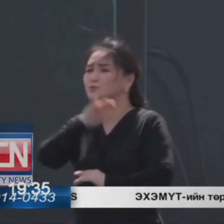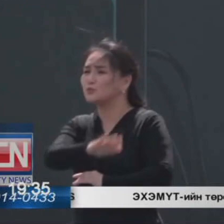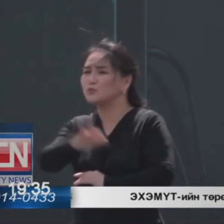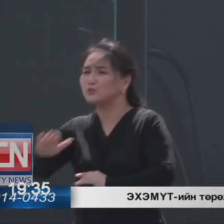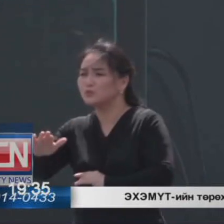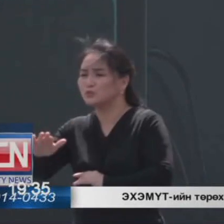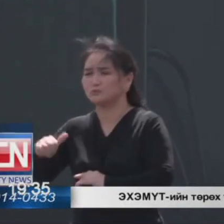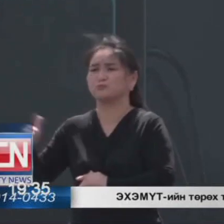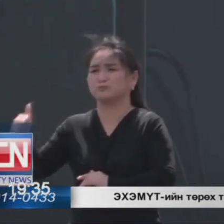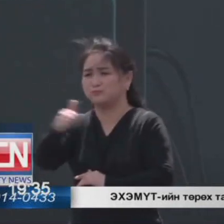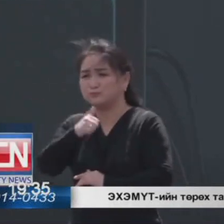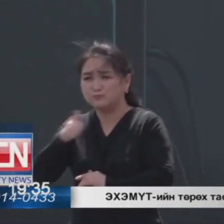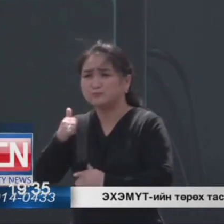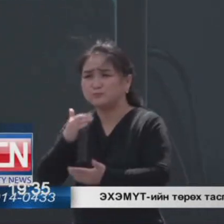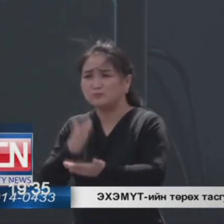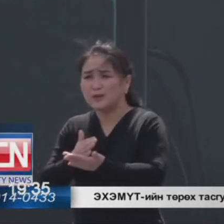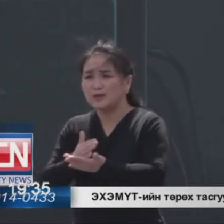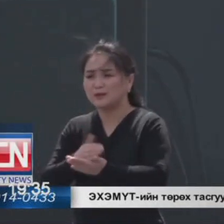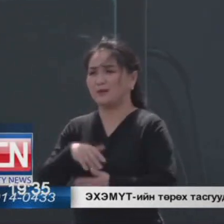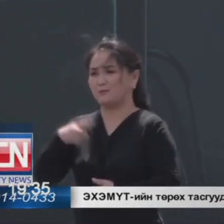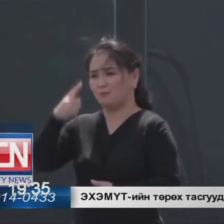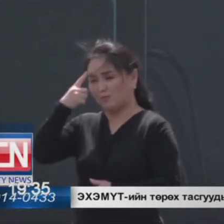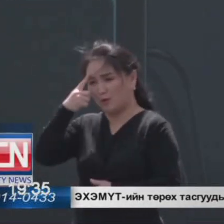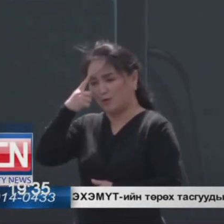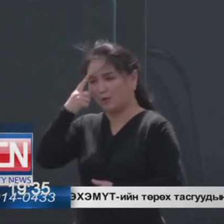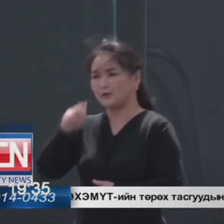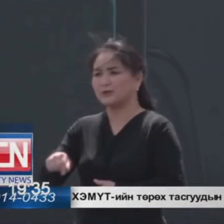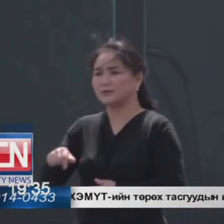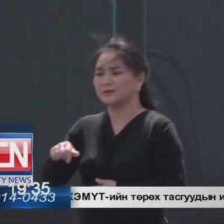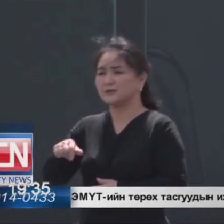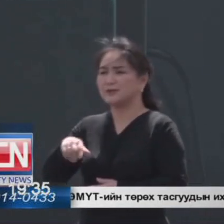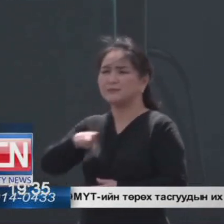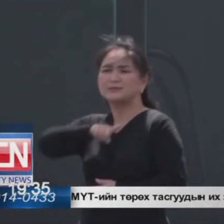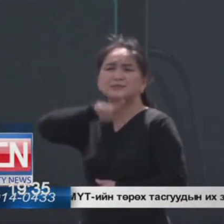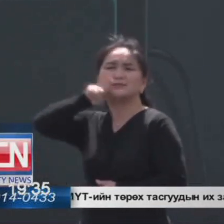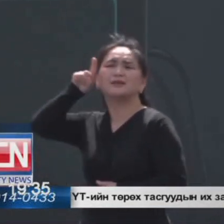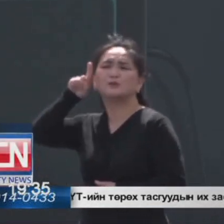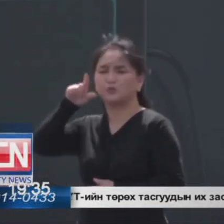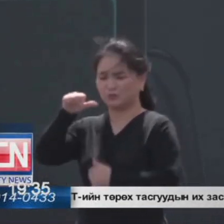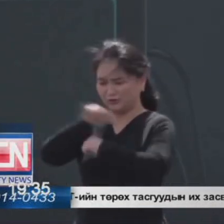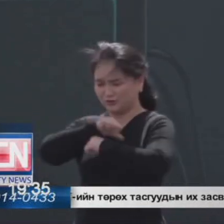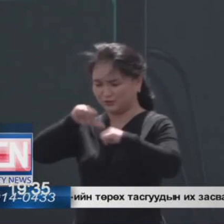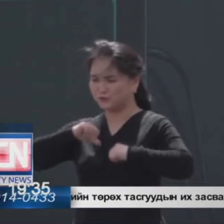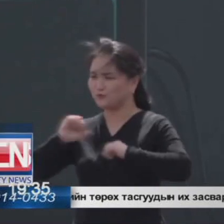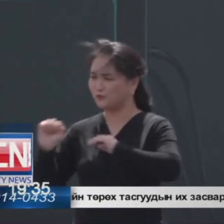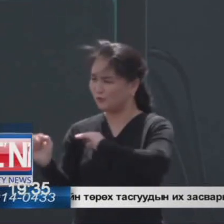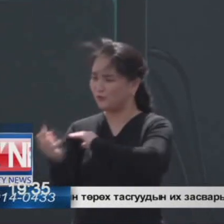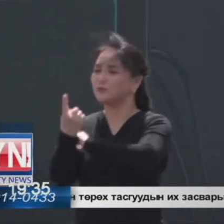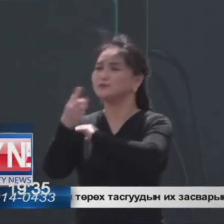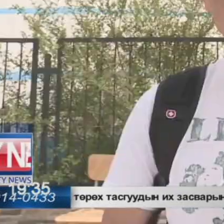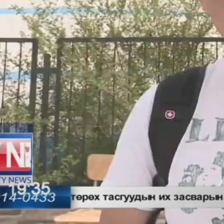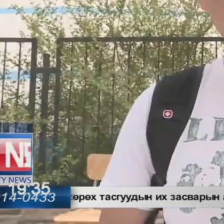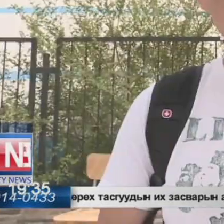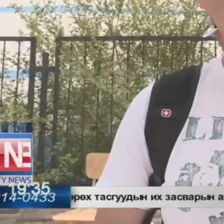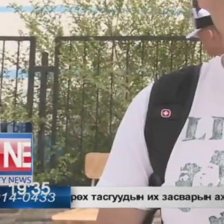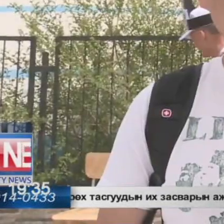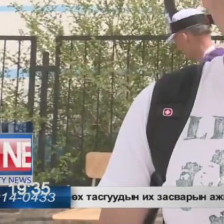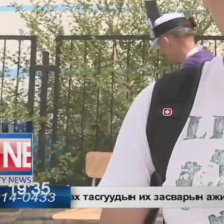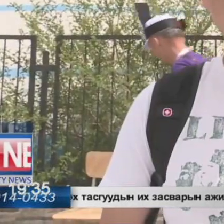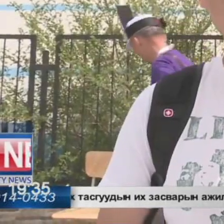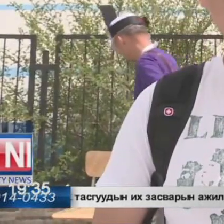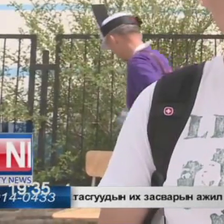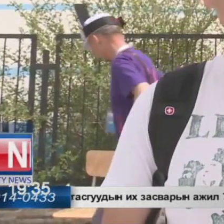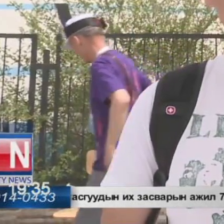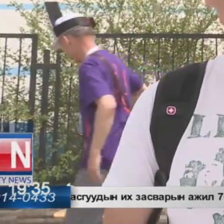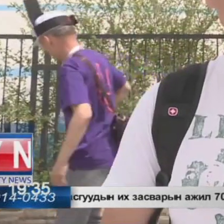насны хүүхдүүд эзэлж байгаа нь манай ард түмэн ямар залуу ард түмэн гэдгийг онцгойлон бас харж байна. Яг